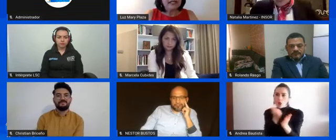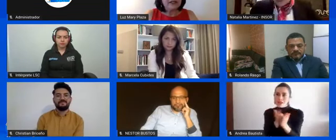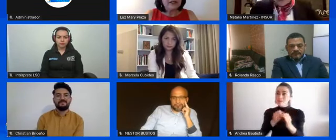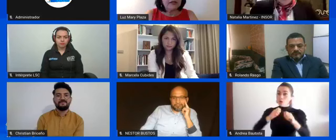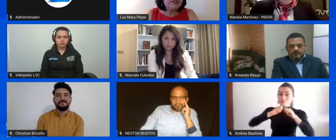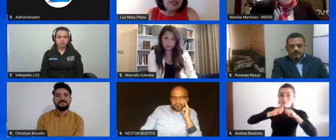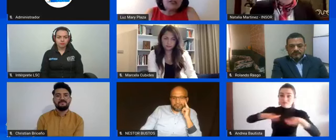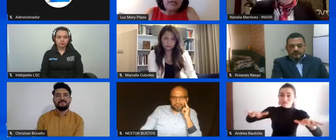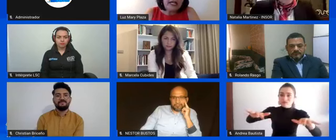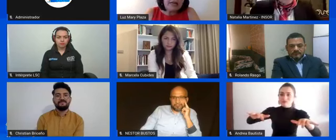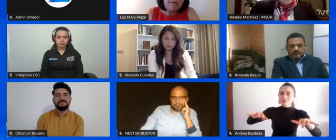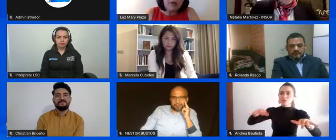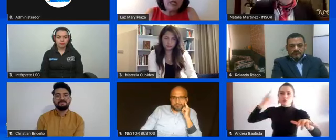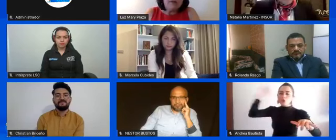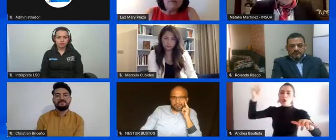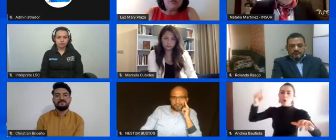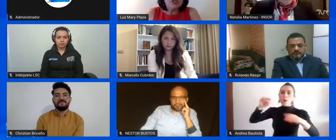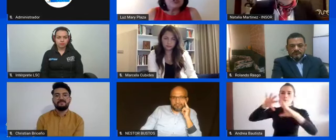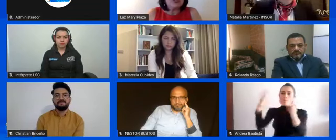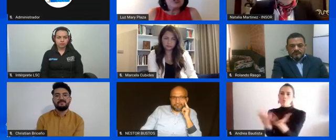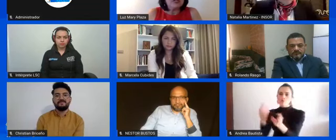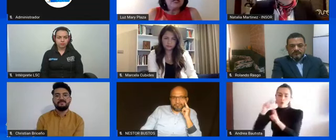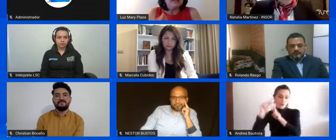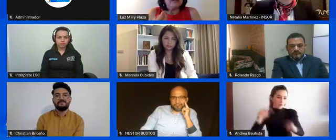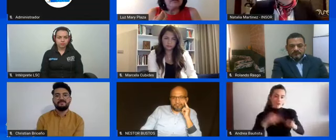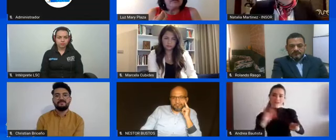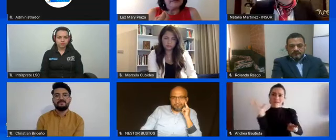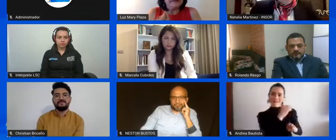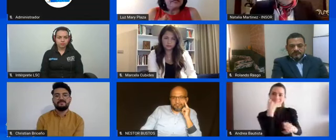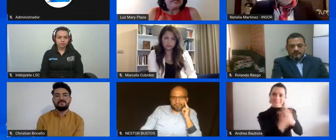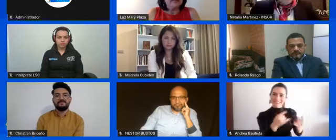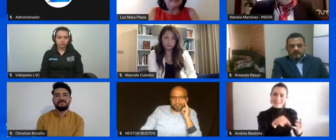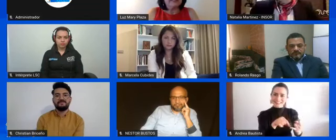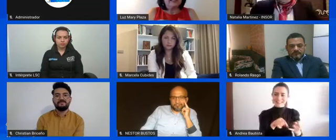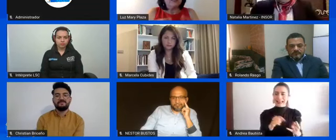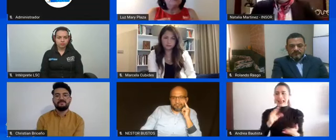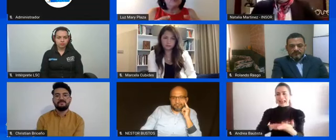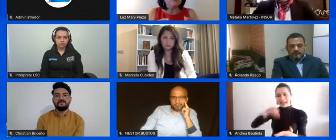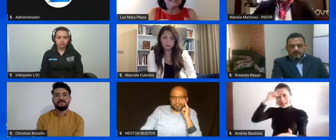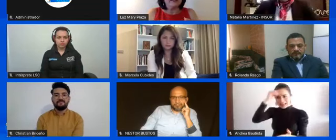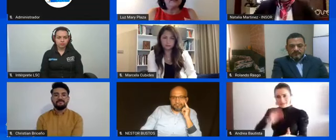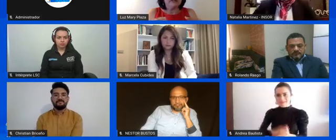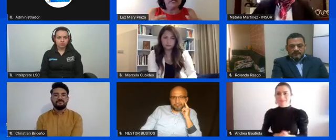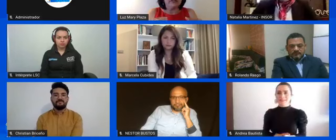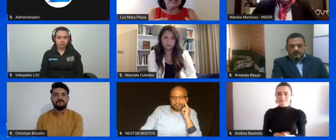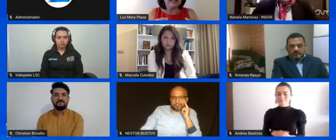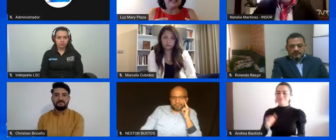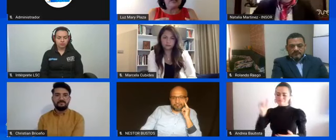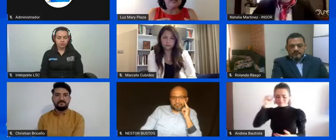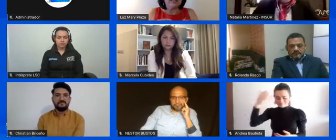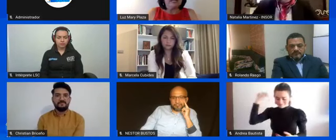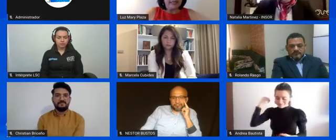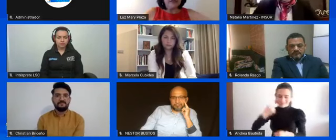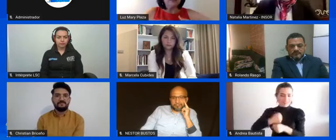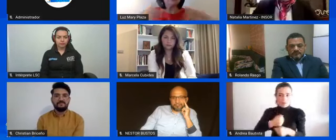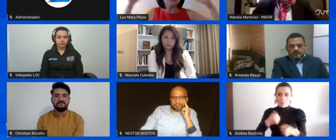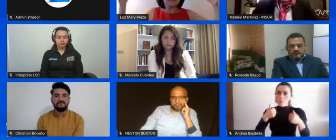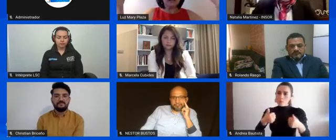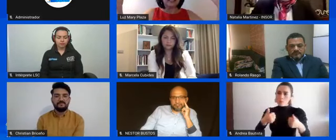entonces eso es un ejemplo, pero nosotros, digamos, el trabajo fue muy bueno de los 10 años